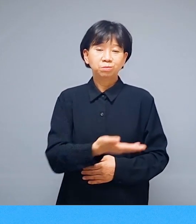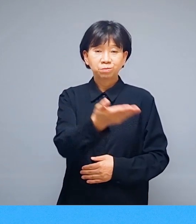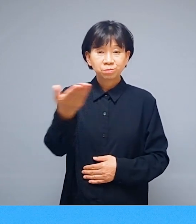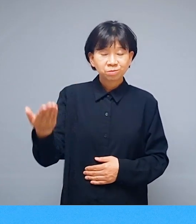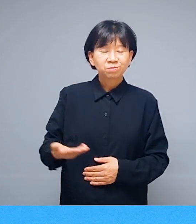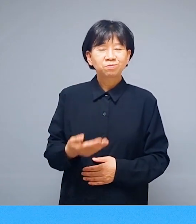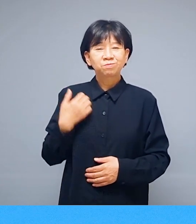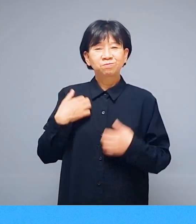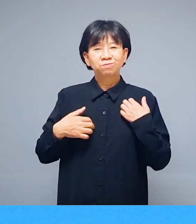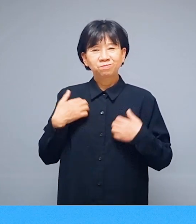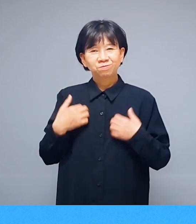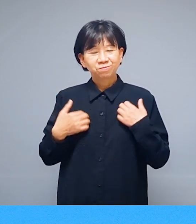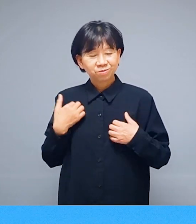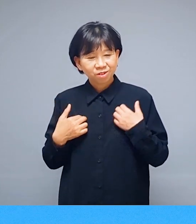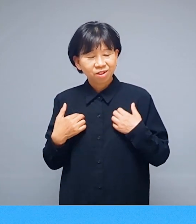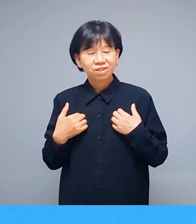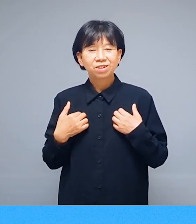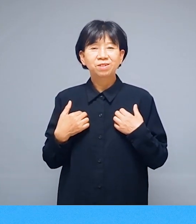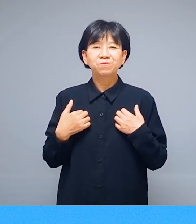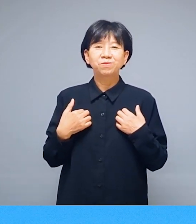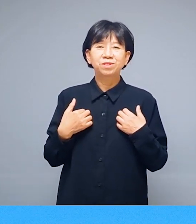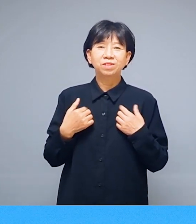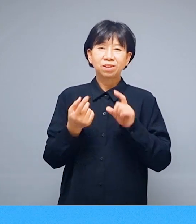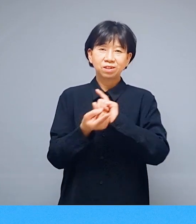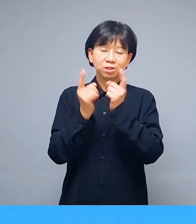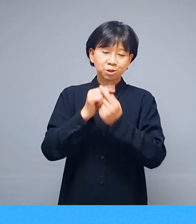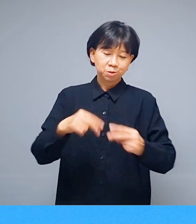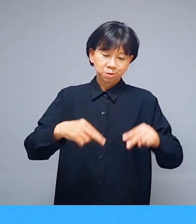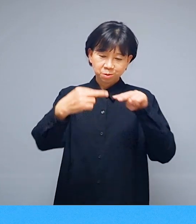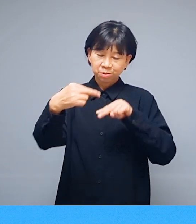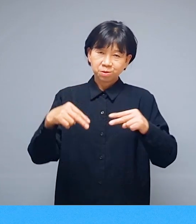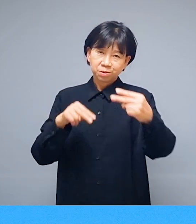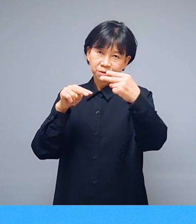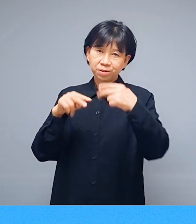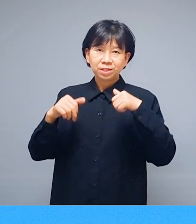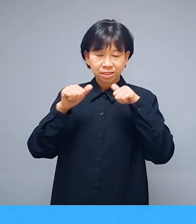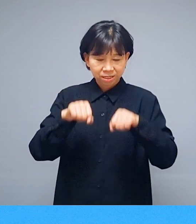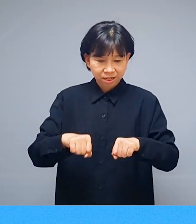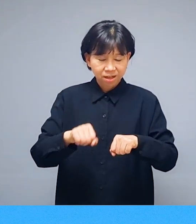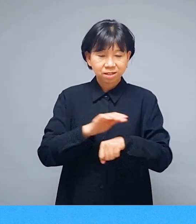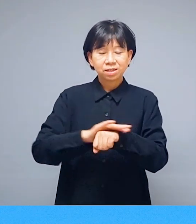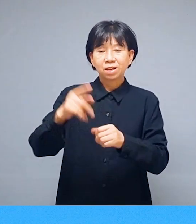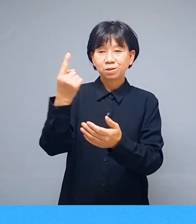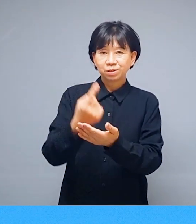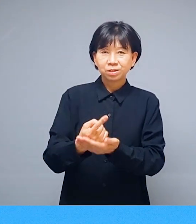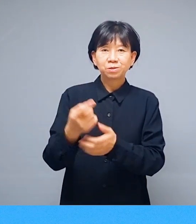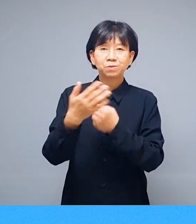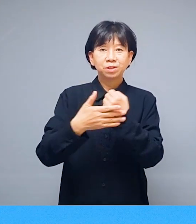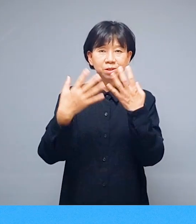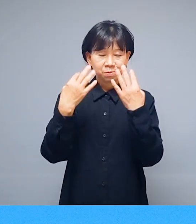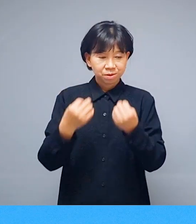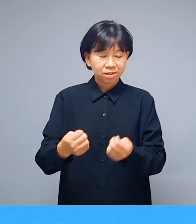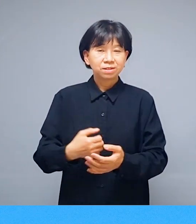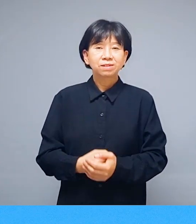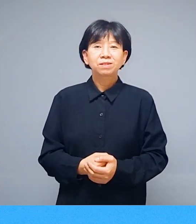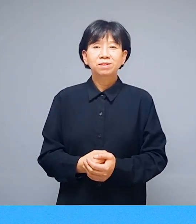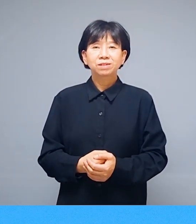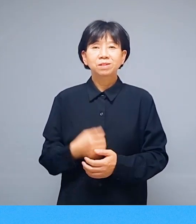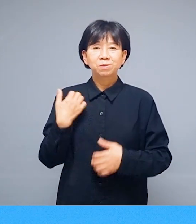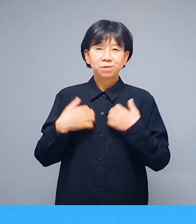환영합니다. 우리 서로 한번 보시고요. 우리 같이 우리 인사 한번 할까요? 잘 오셨습니다. 은혜 많이